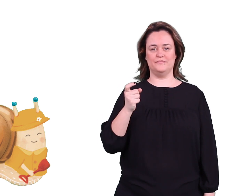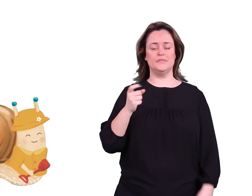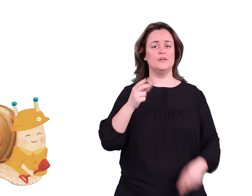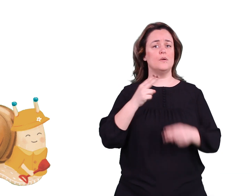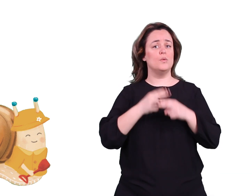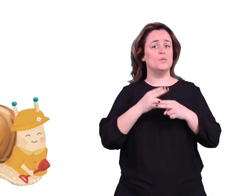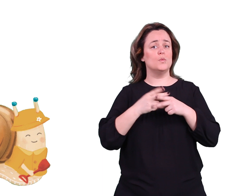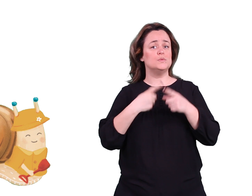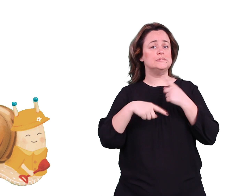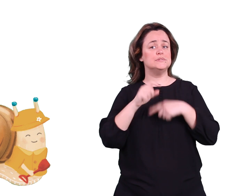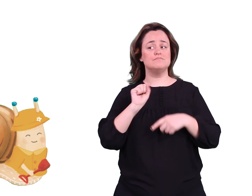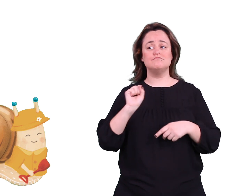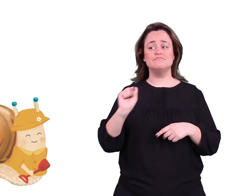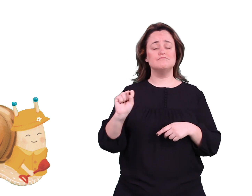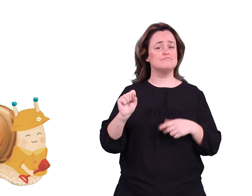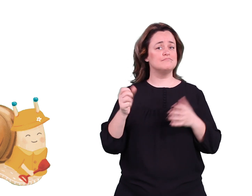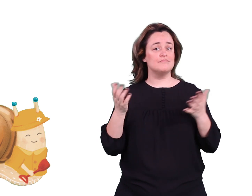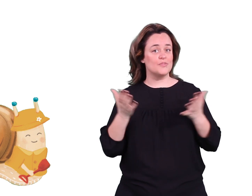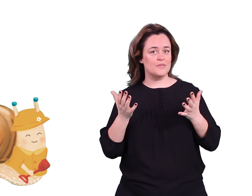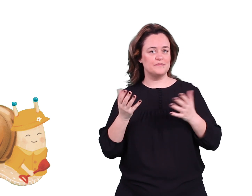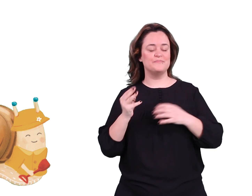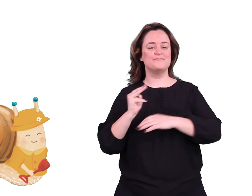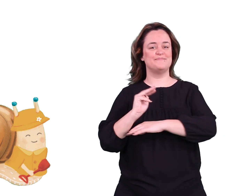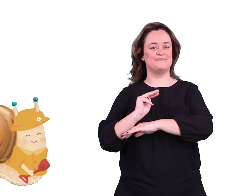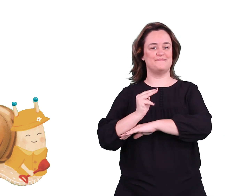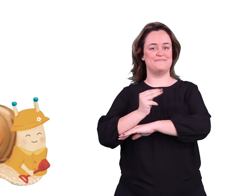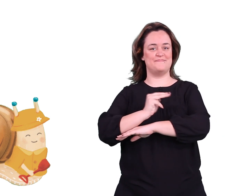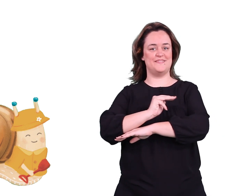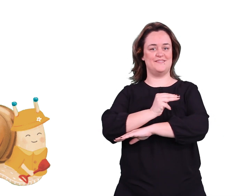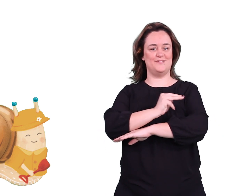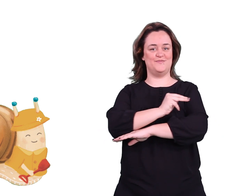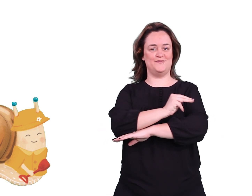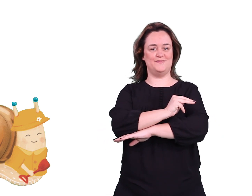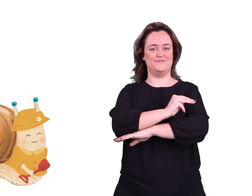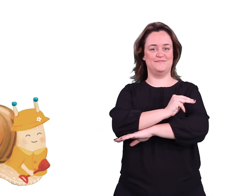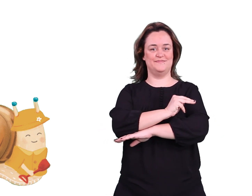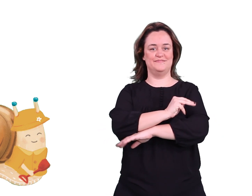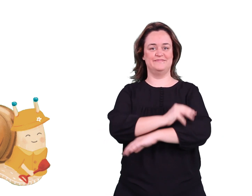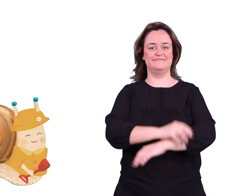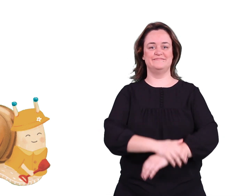Et son nom de signe est celui-ci, Margot.